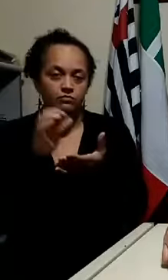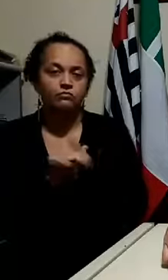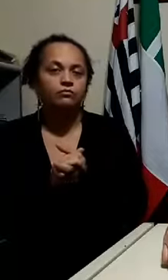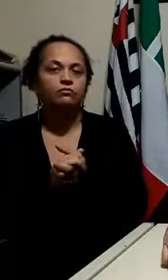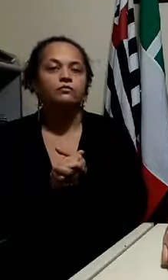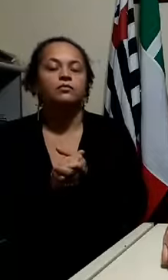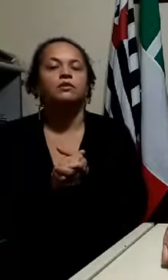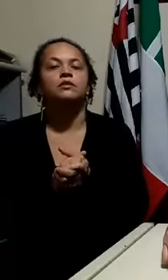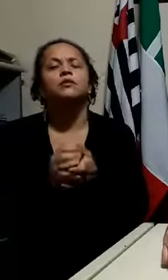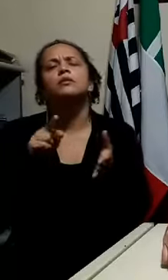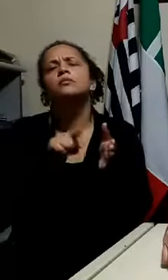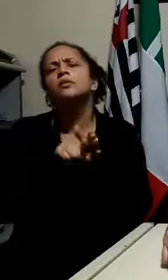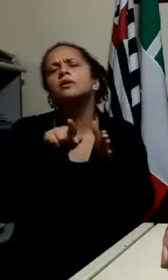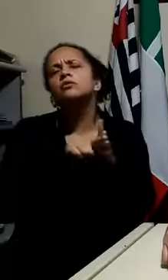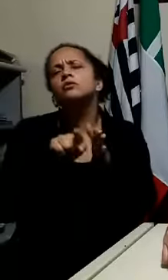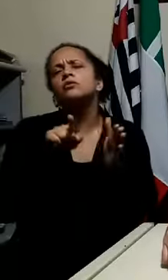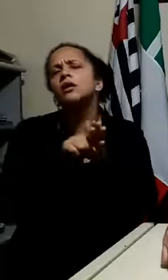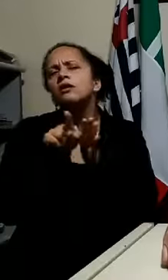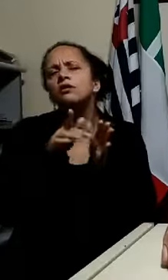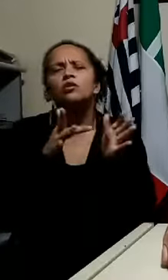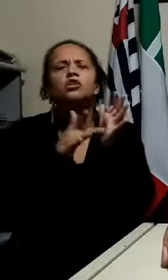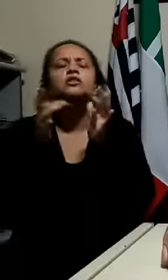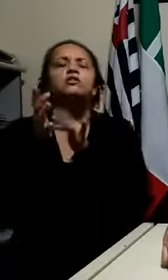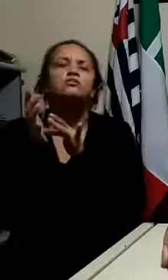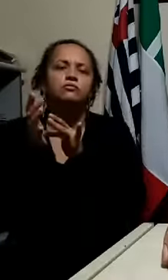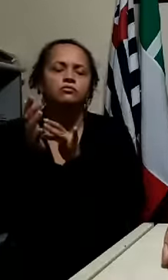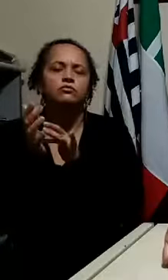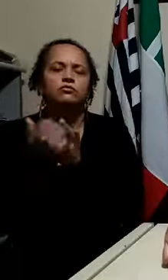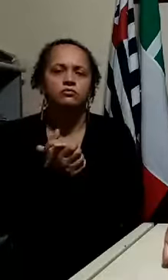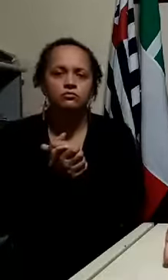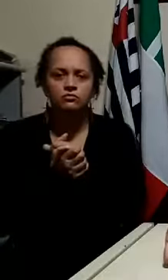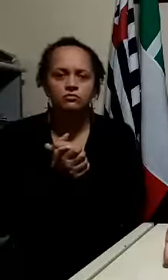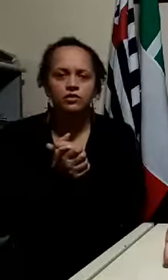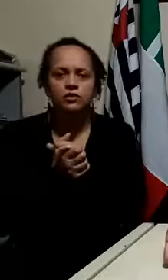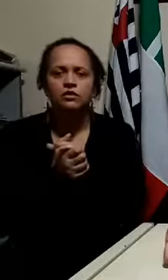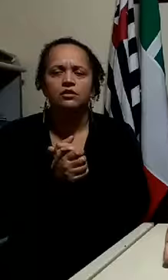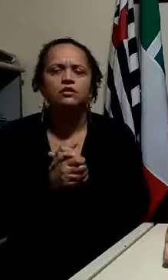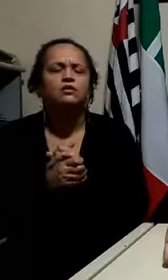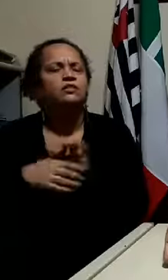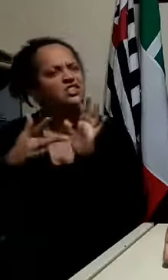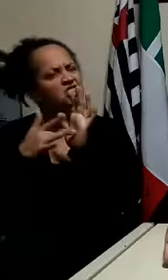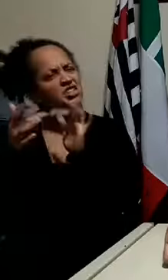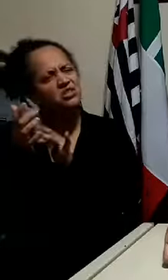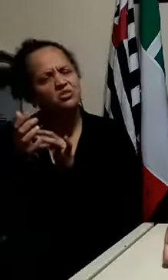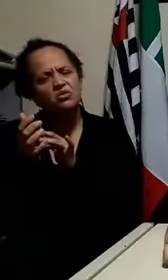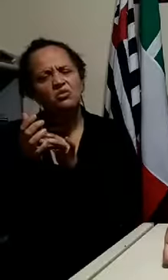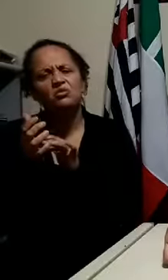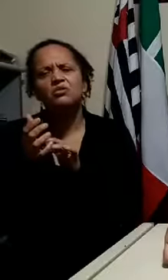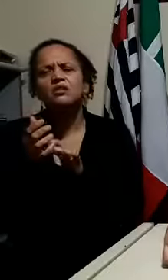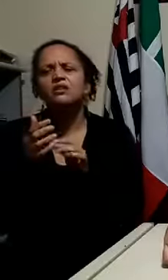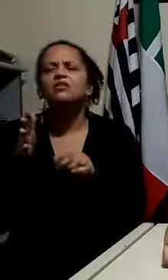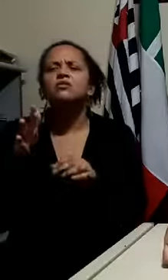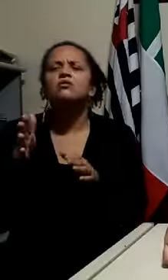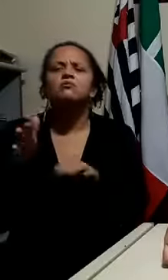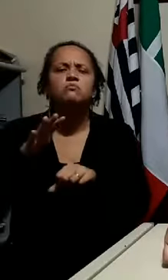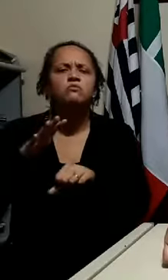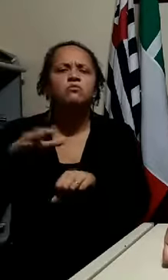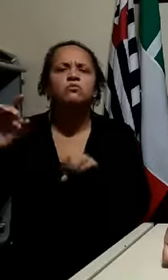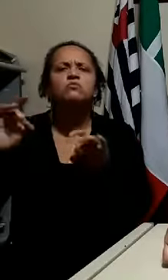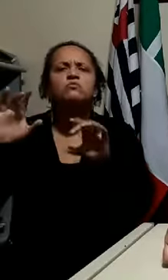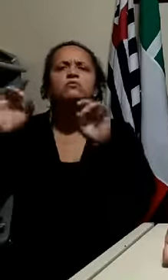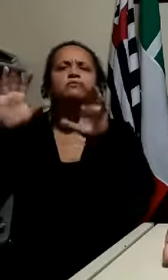Perguntaram para Jesus, né? Mestre, qual é o principal de todos os mandamentos? E então Jesus